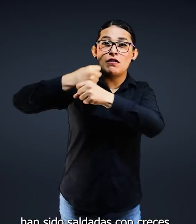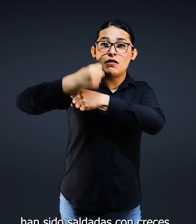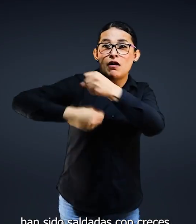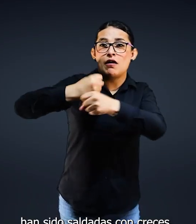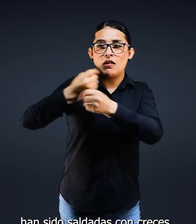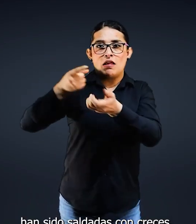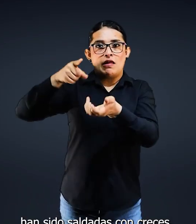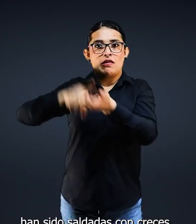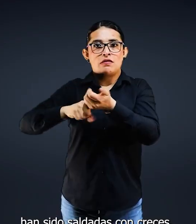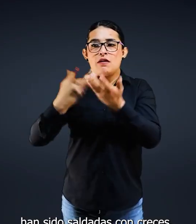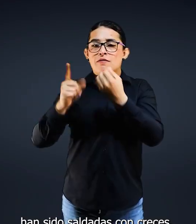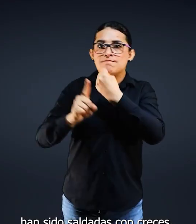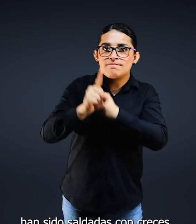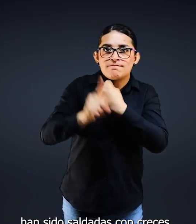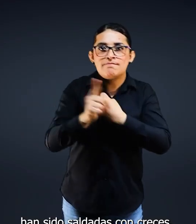sido saldadas con creces.